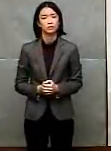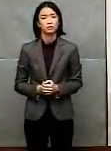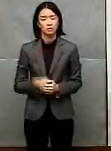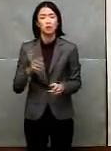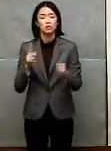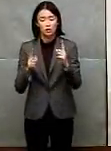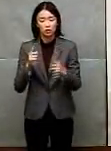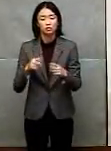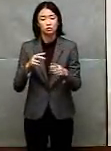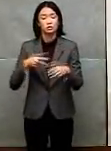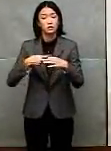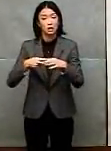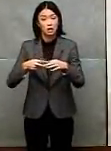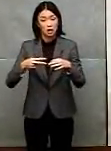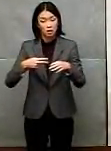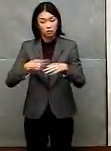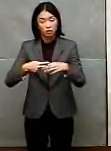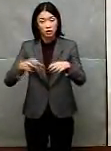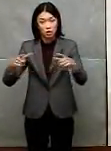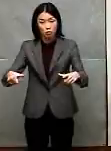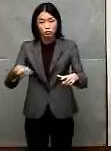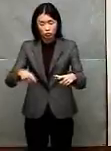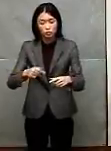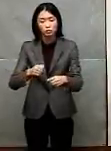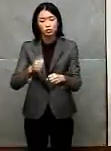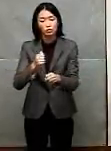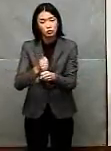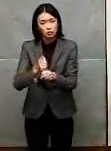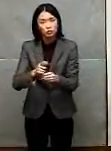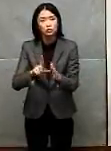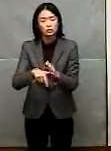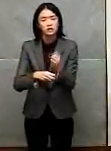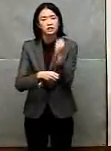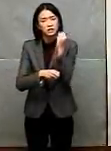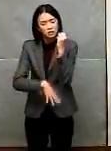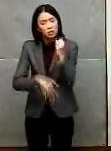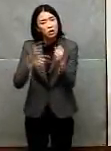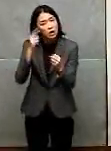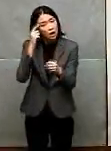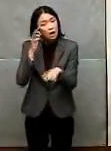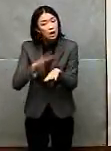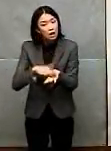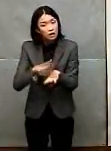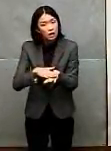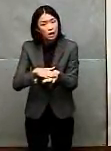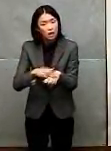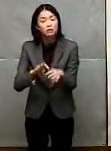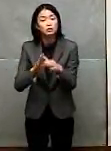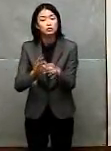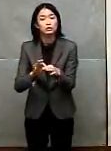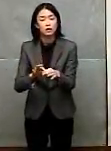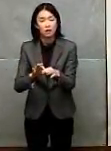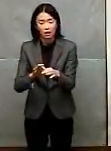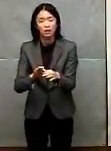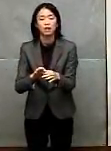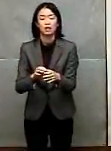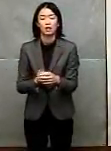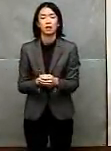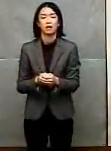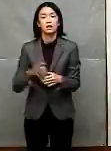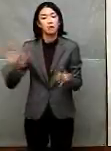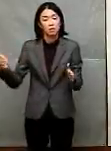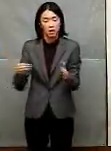サッカースタジアム、の整備に関する基本的な考え方につきましては、これ